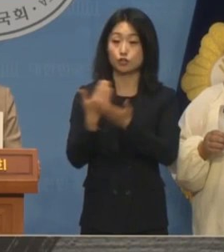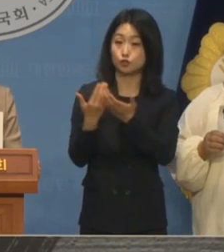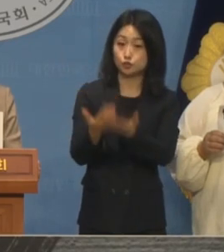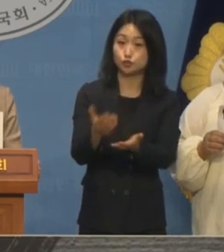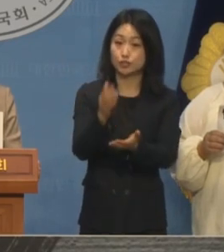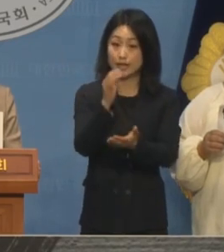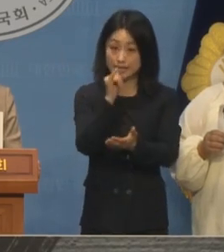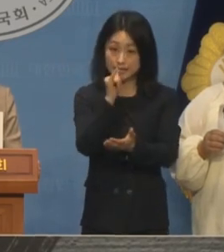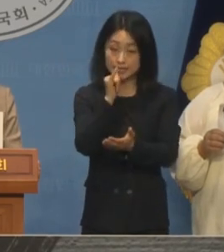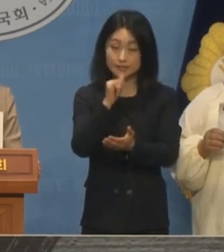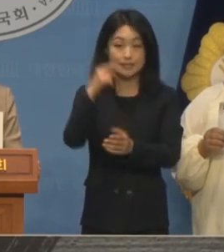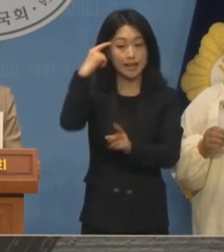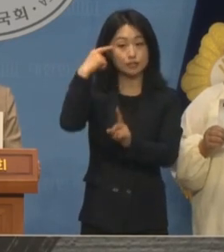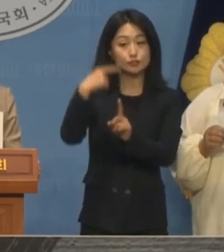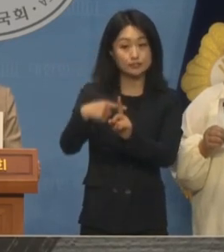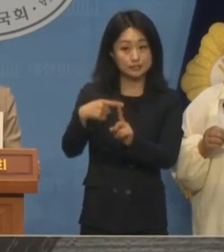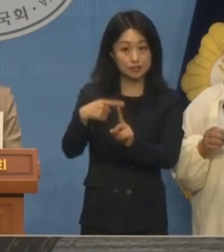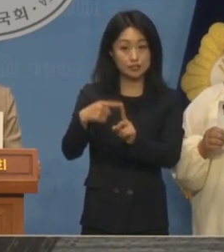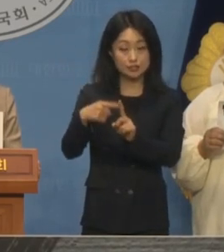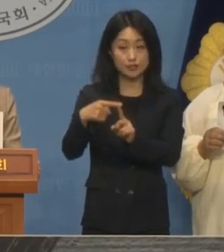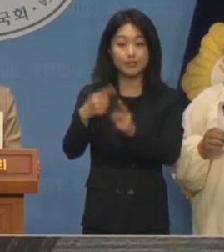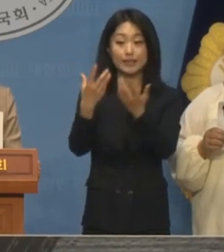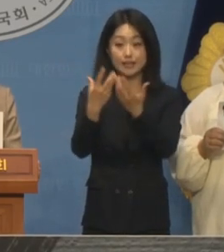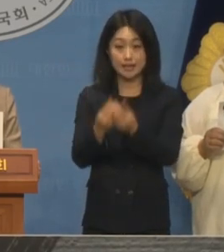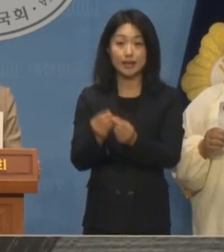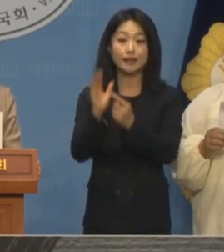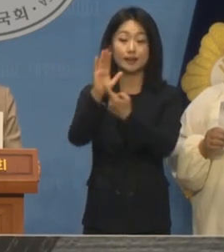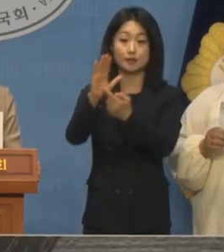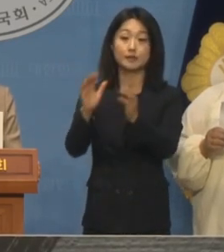나선 긍정적인 선례이기도 했습니다.